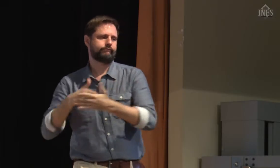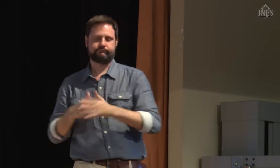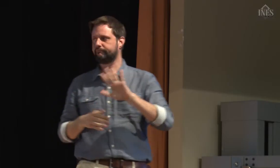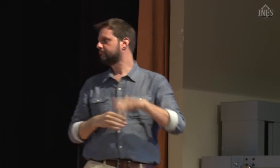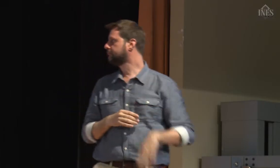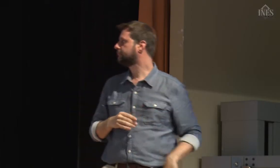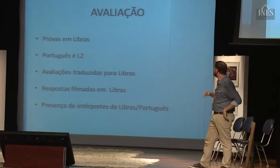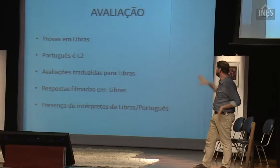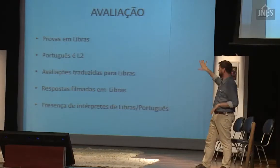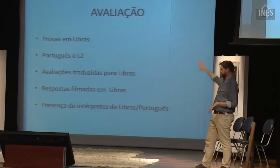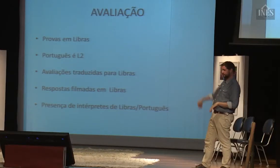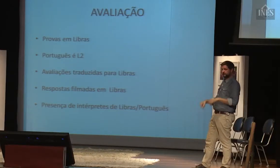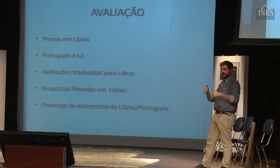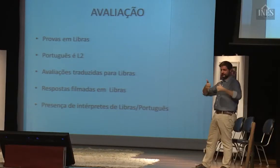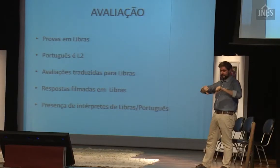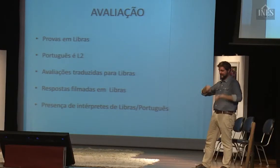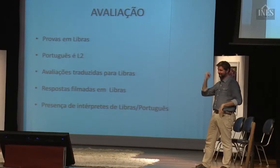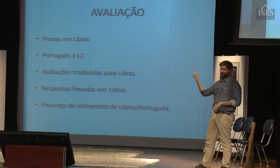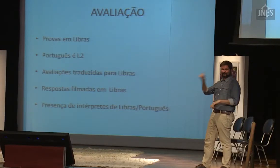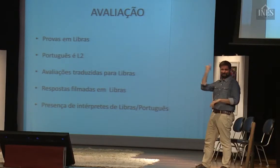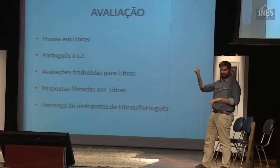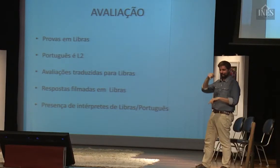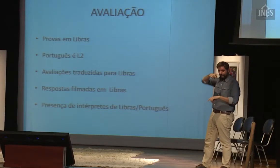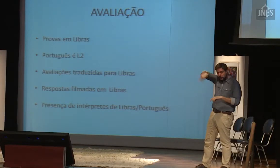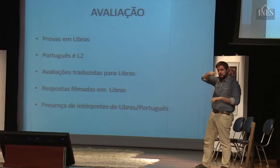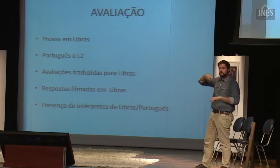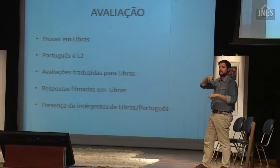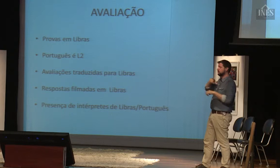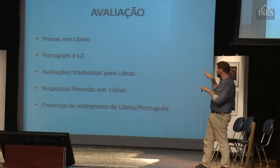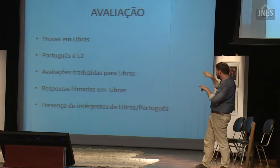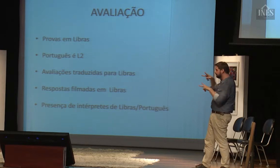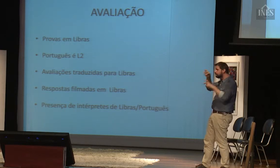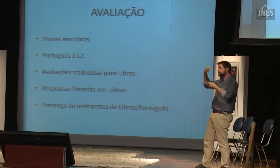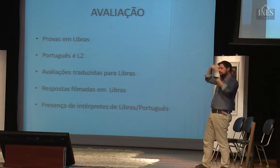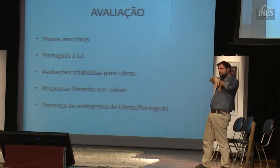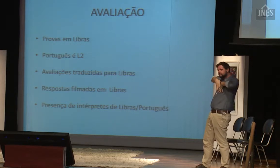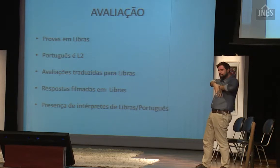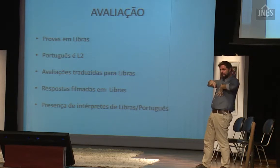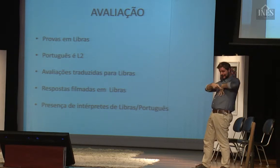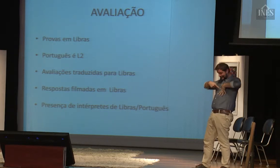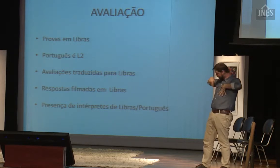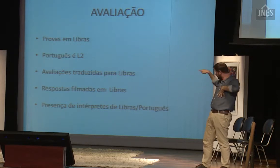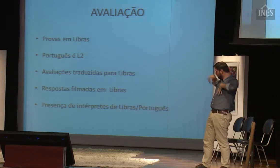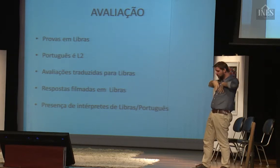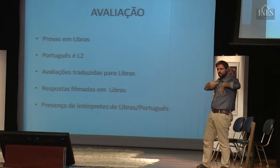impedindo que isso aconteça de uma maneira mais fluida. Então, essa importância da gente